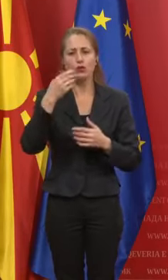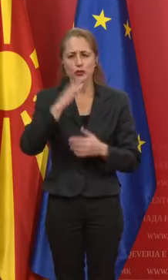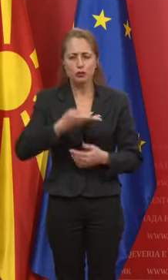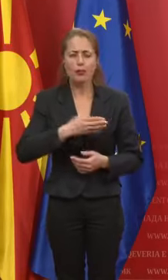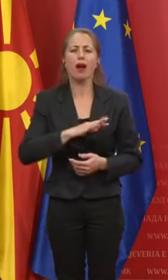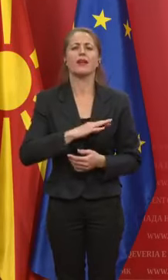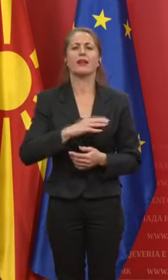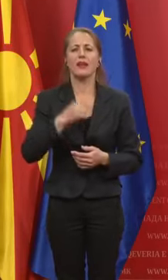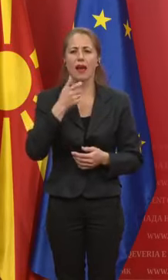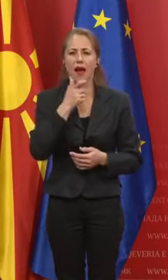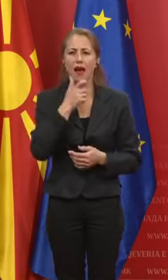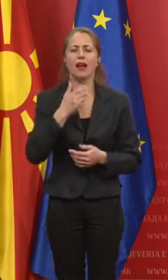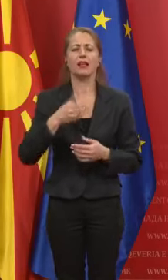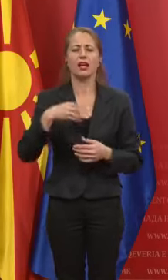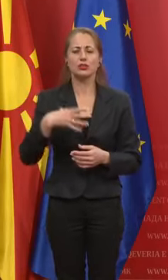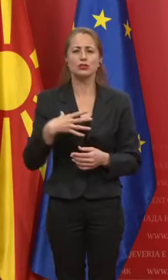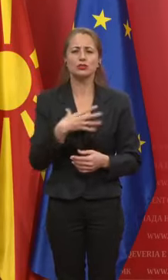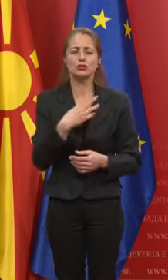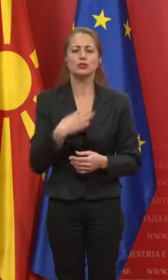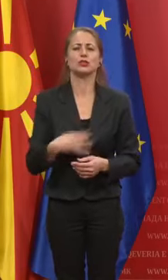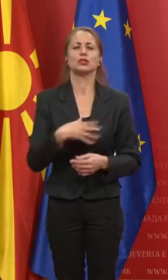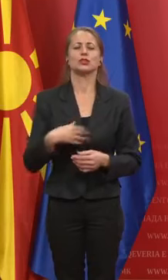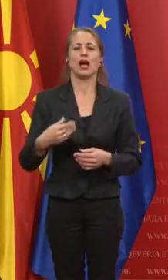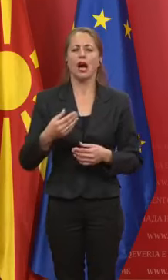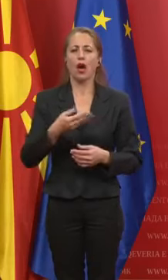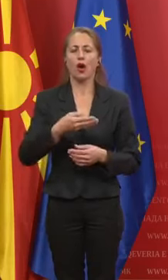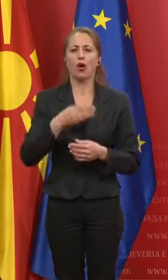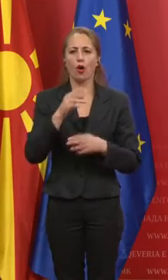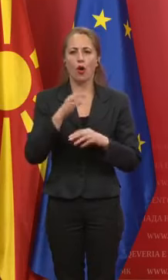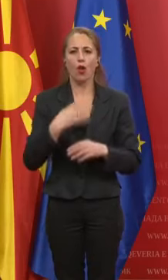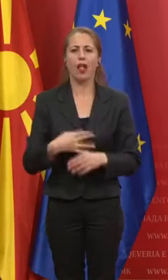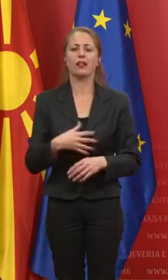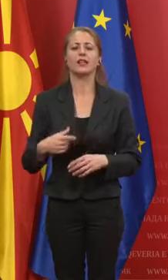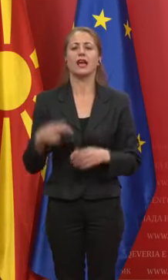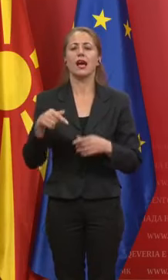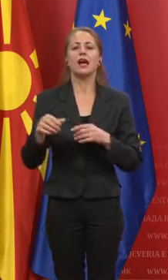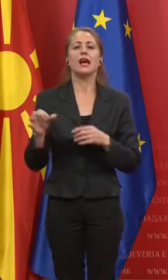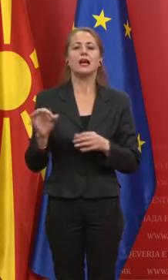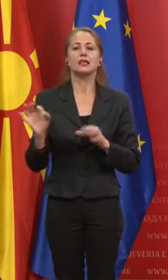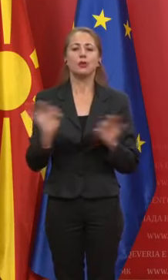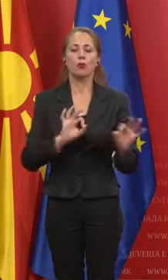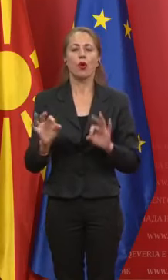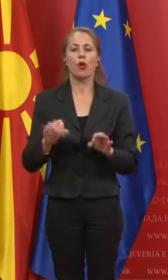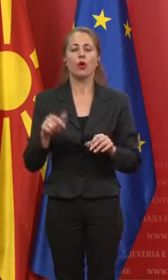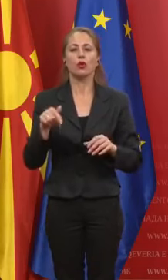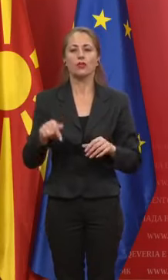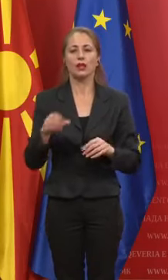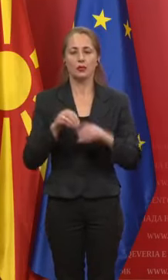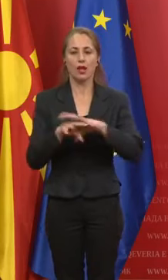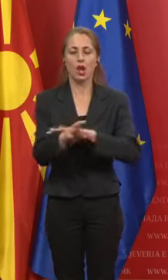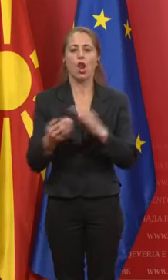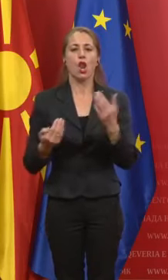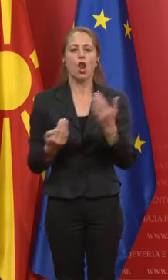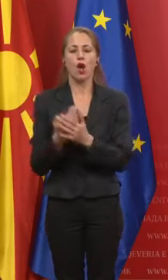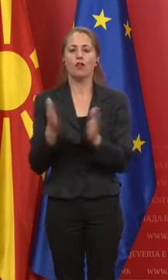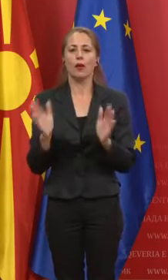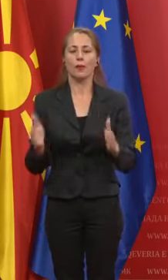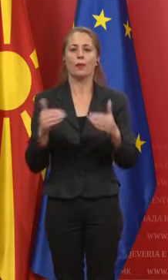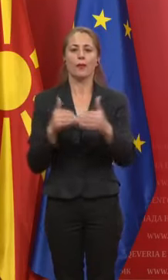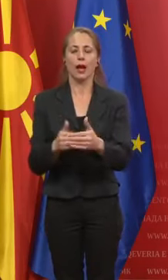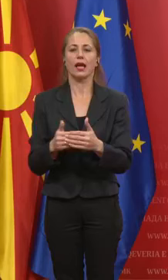Шпанија, Чешка, Холандија се меѓу земјите кои што се подготвуваат да имплементираат нов пакет